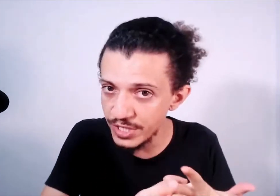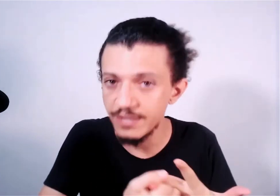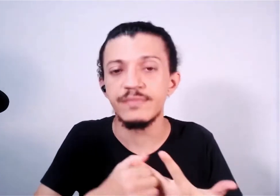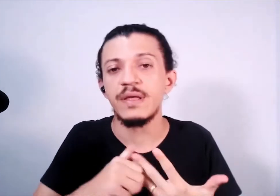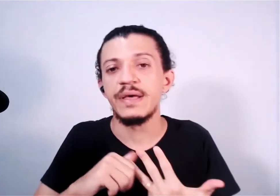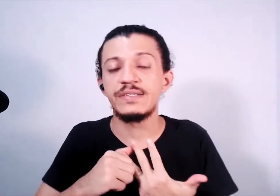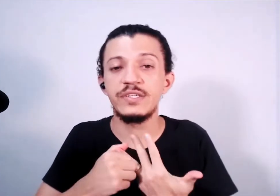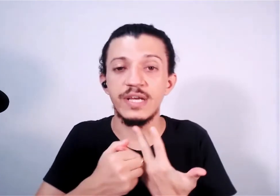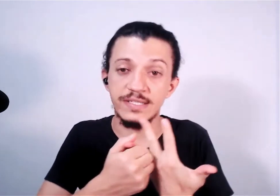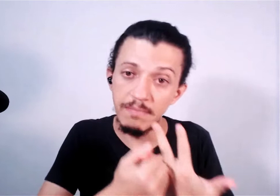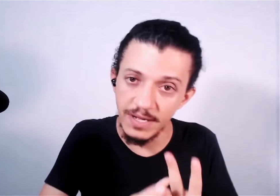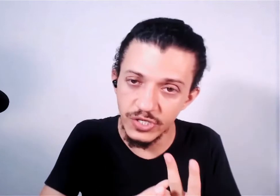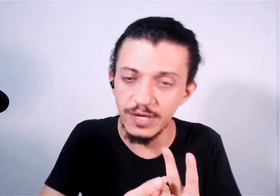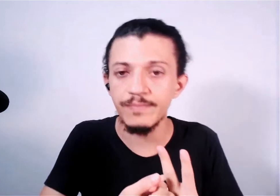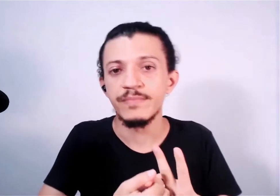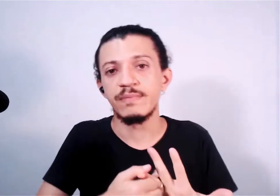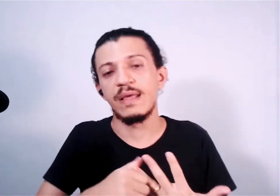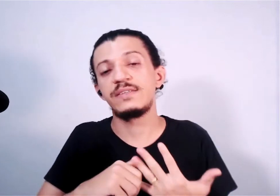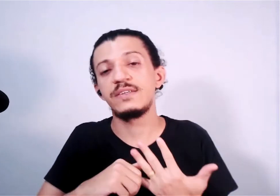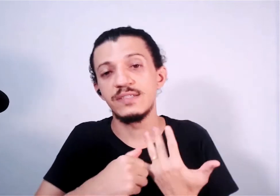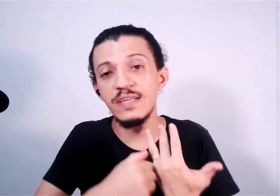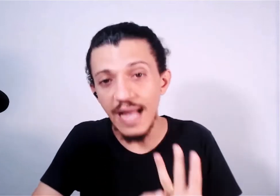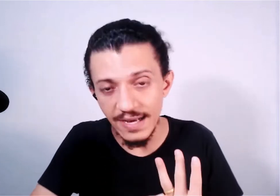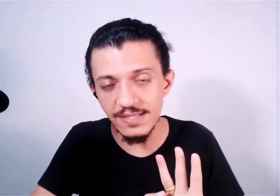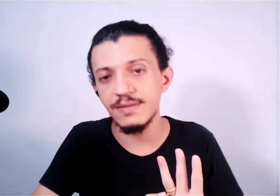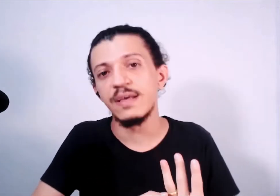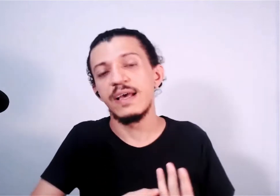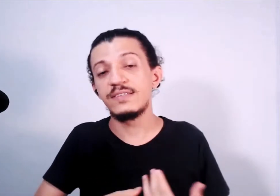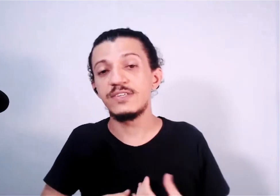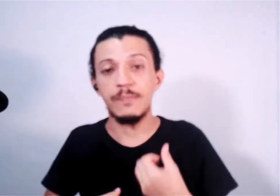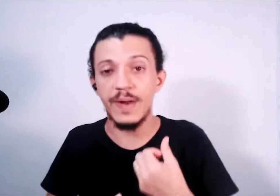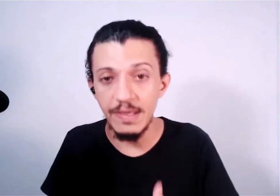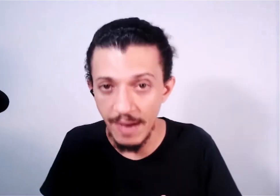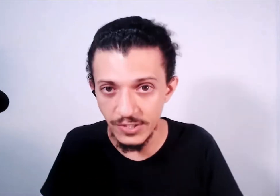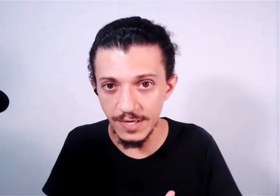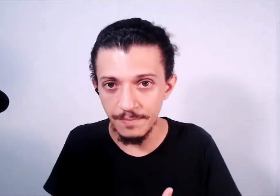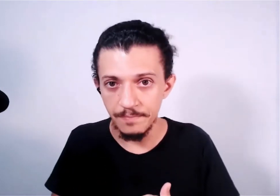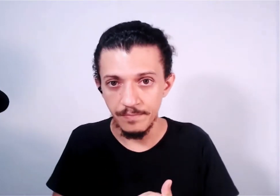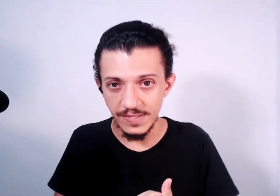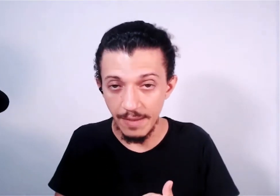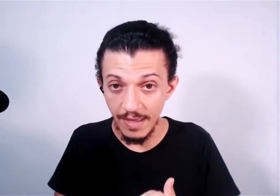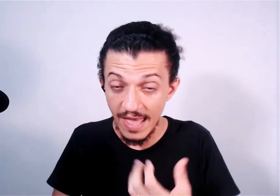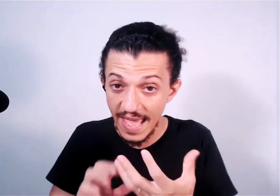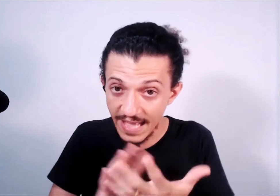morfologia, existe a semântica, existe a sintaxe, existe a pragmática, percebe?